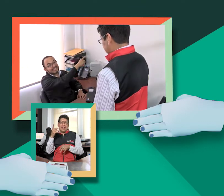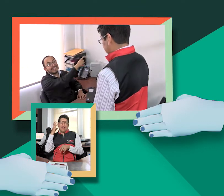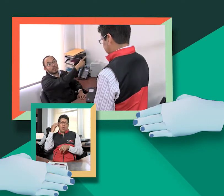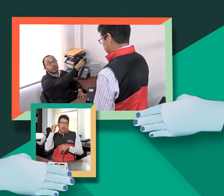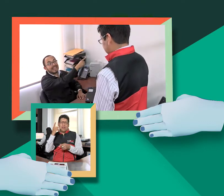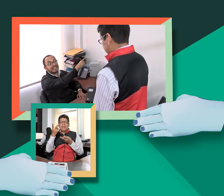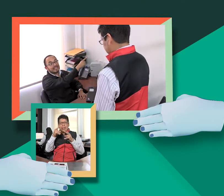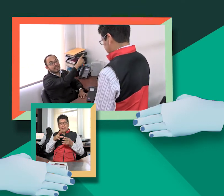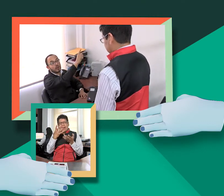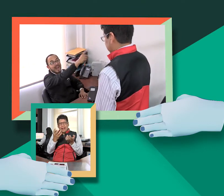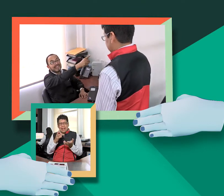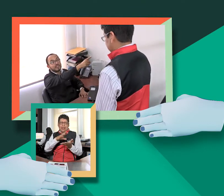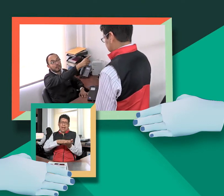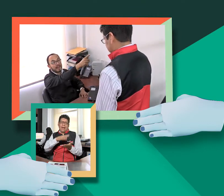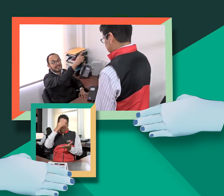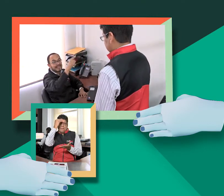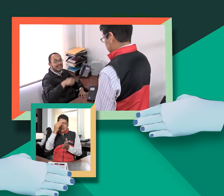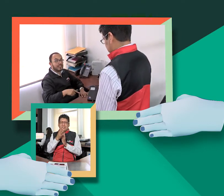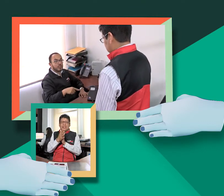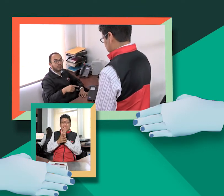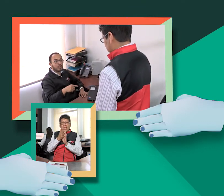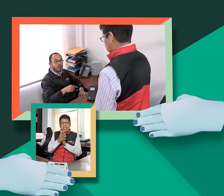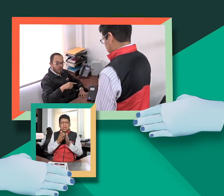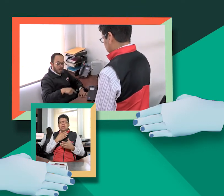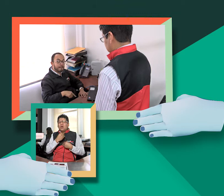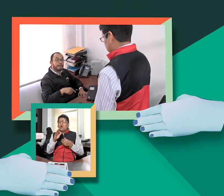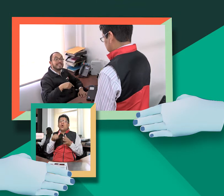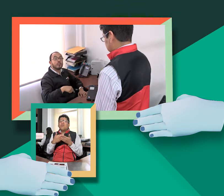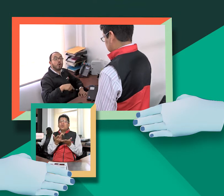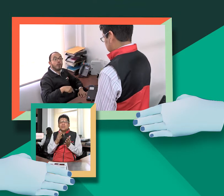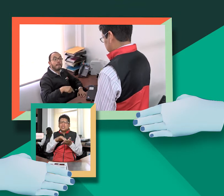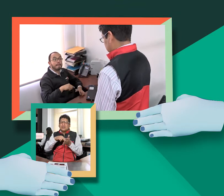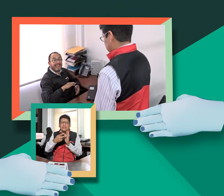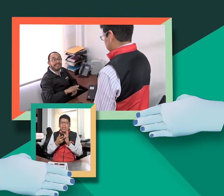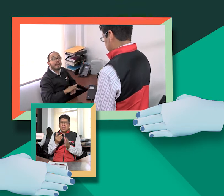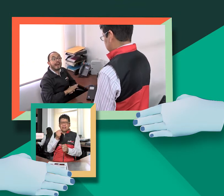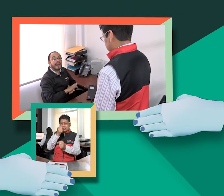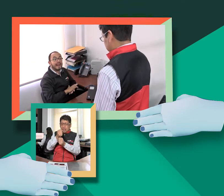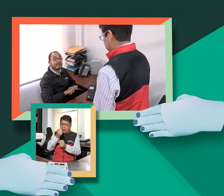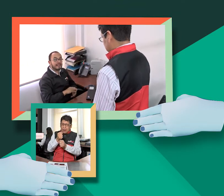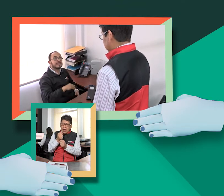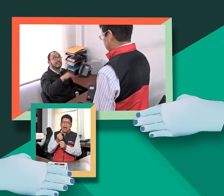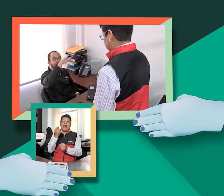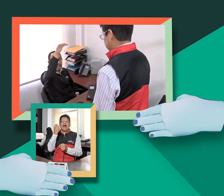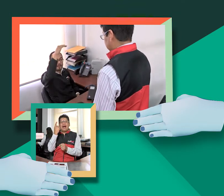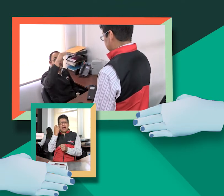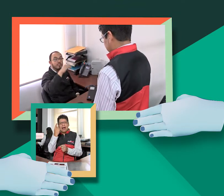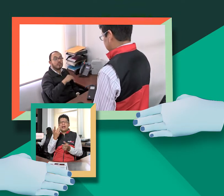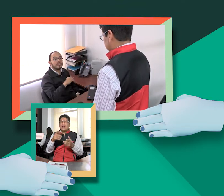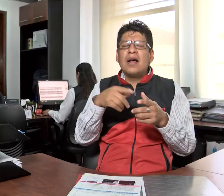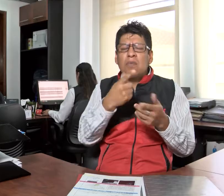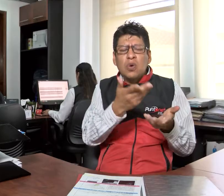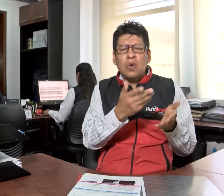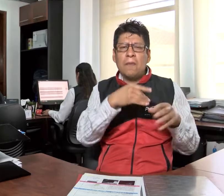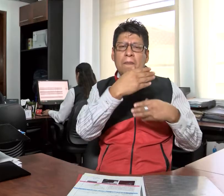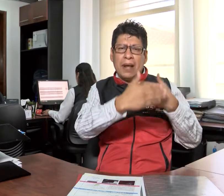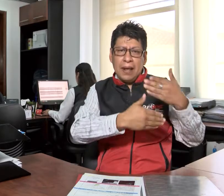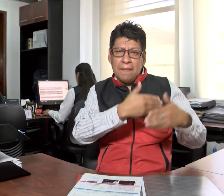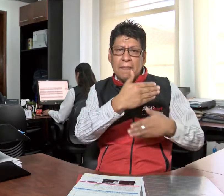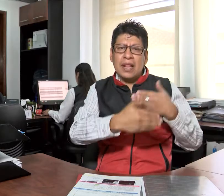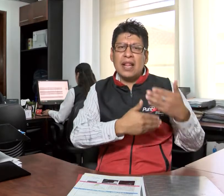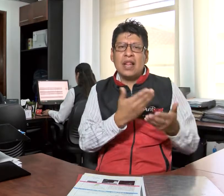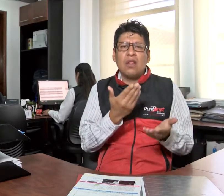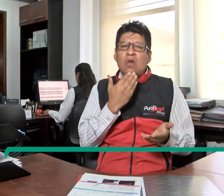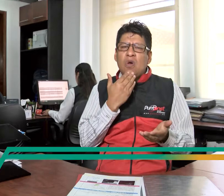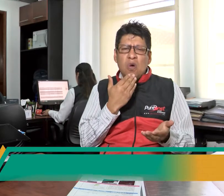de hecho él me ha preguntado cómo se dice trabajo yo le respondo así mira cómo se dice